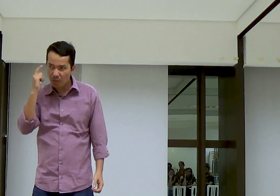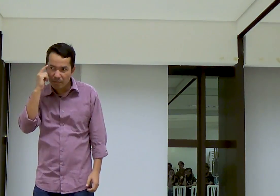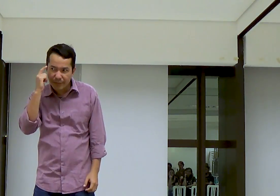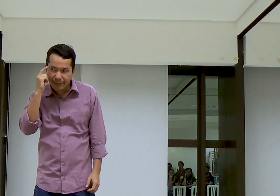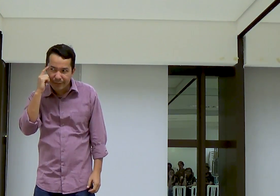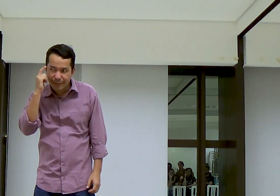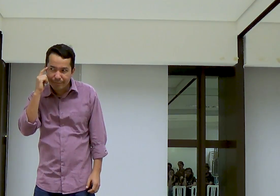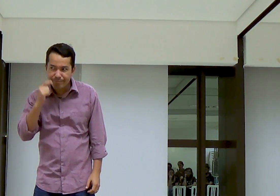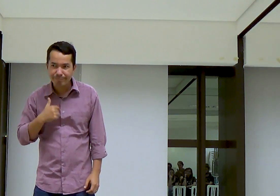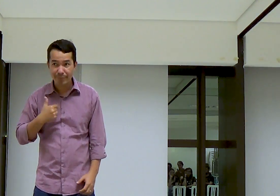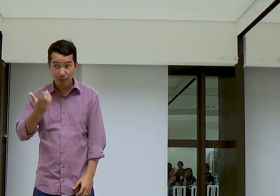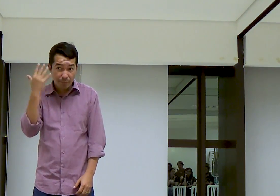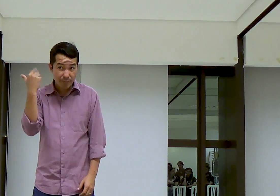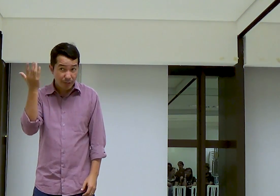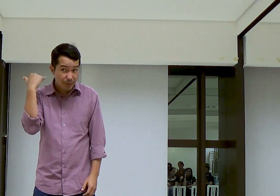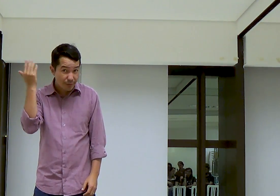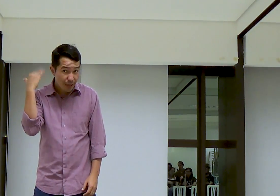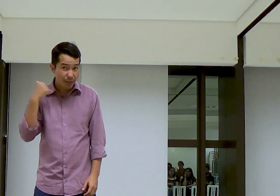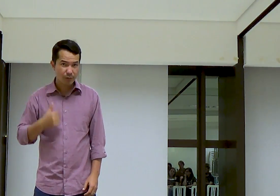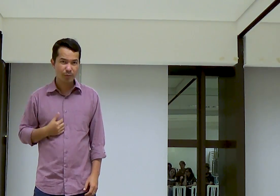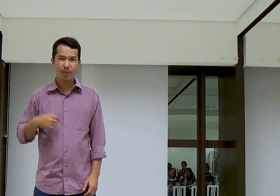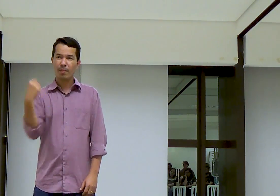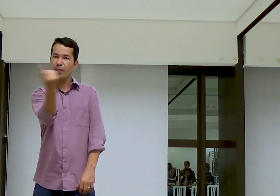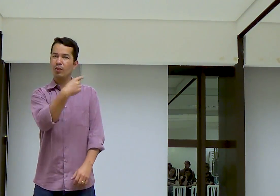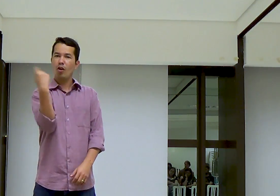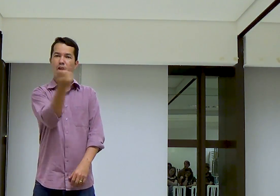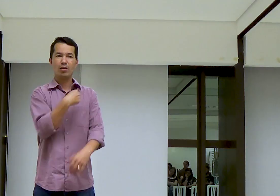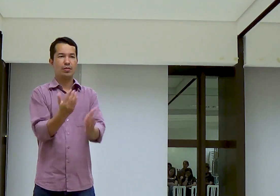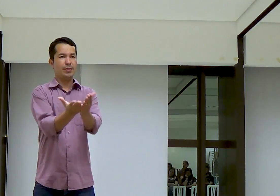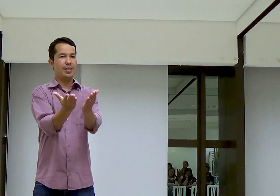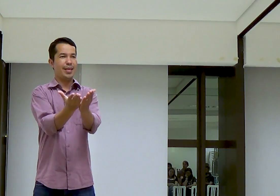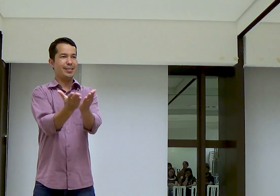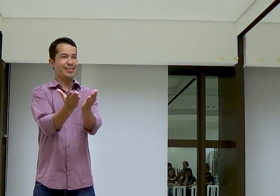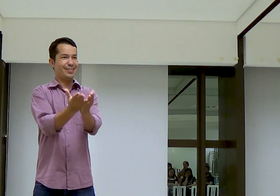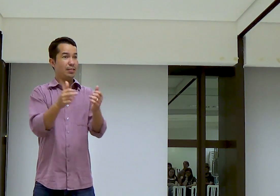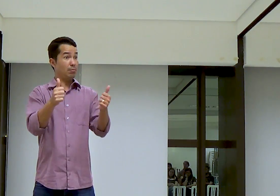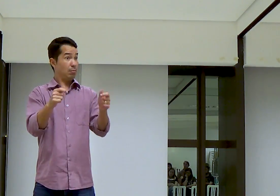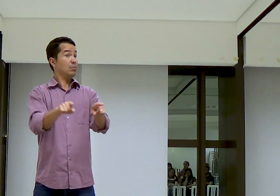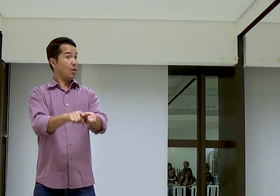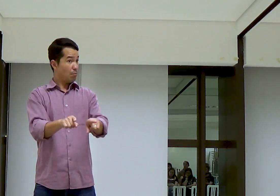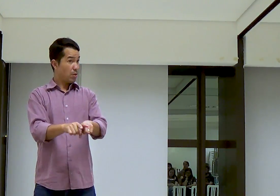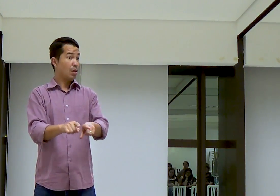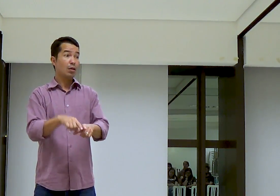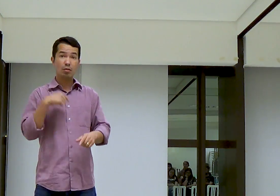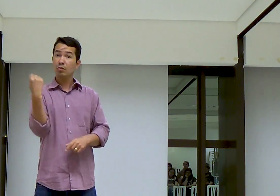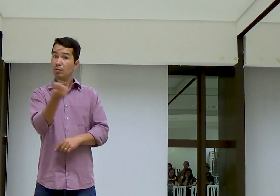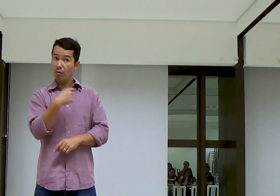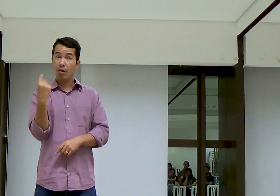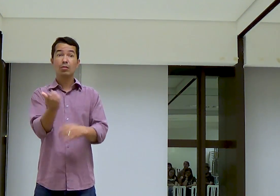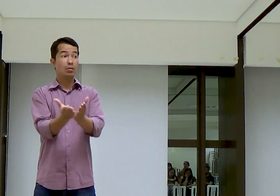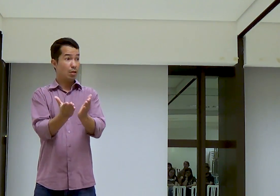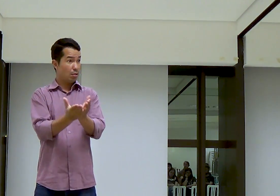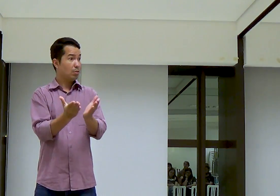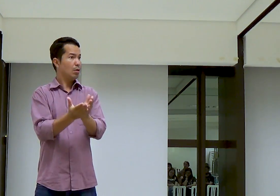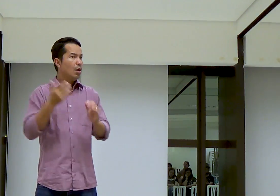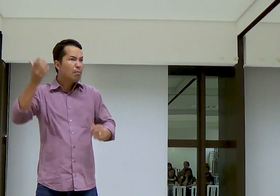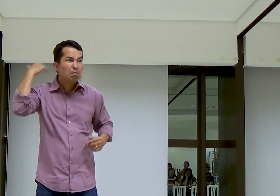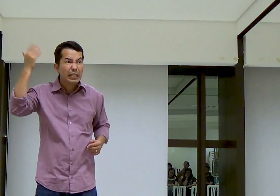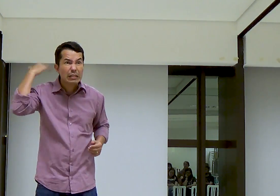Sim, sabe? Eu penso que é igual a gente. Nós,